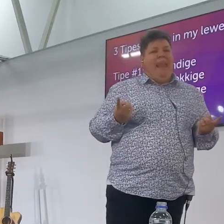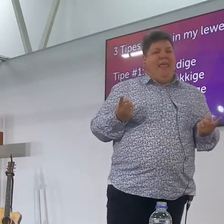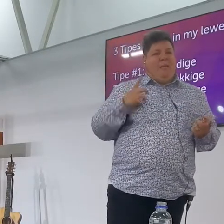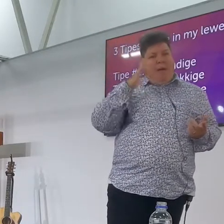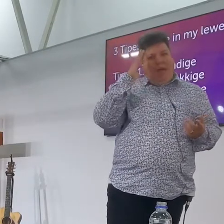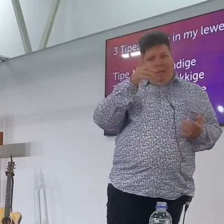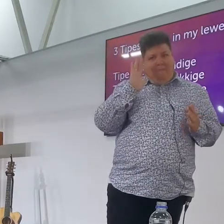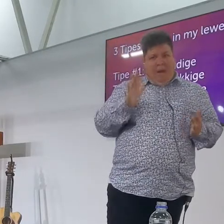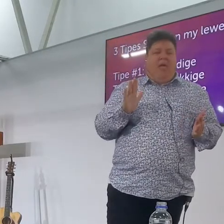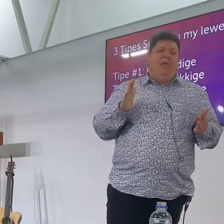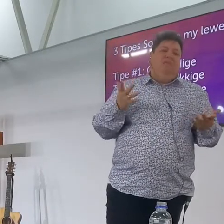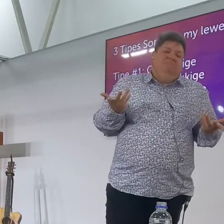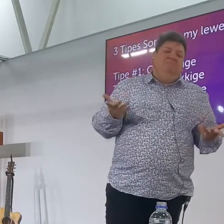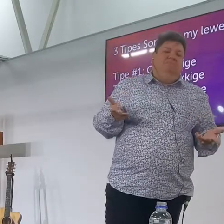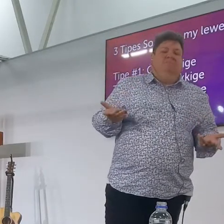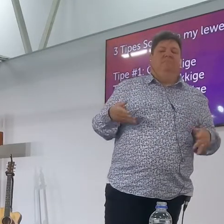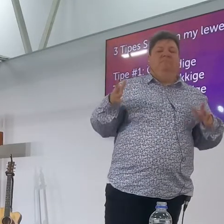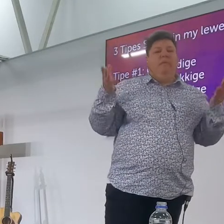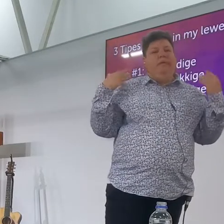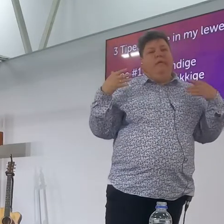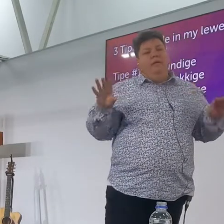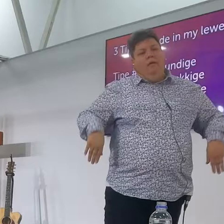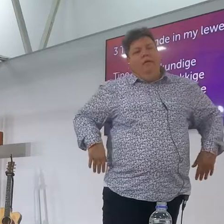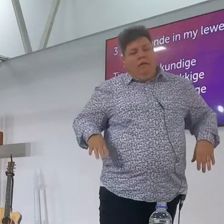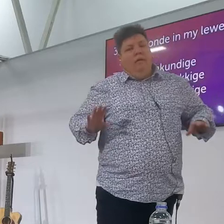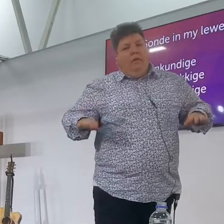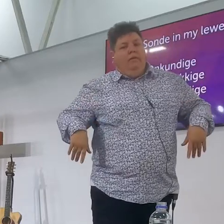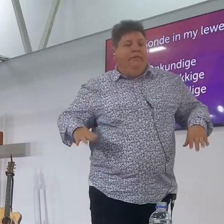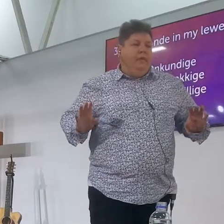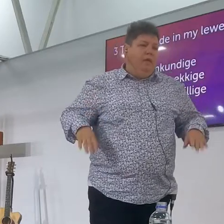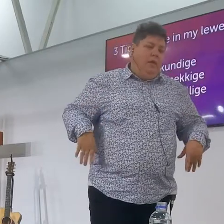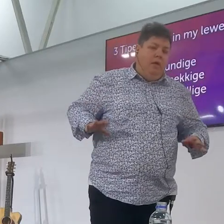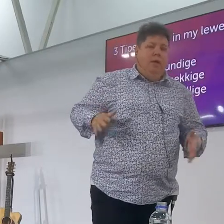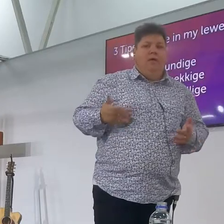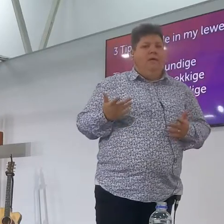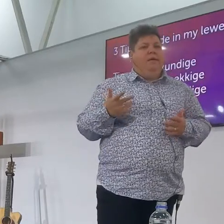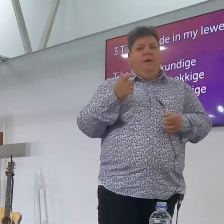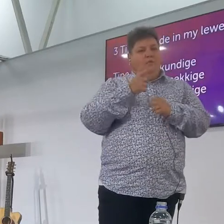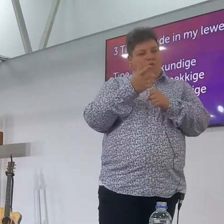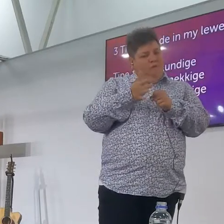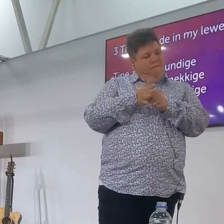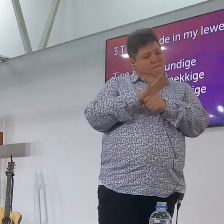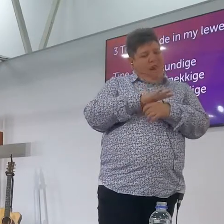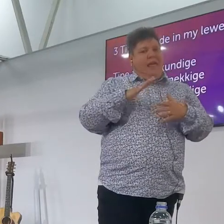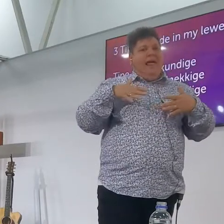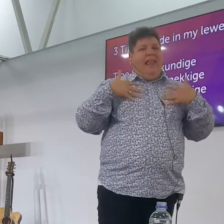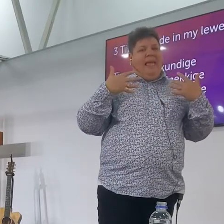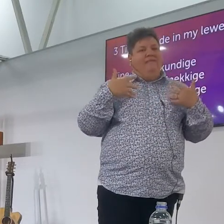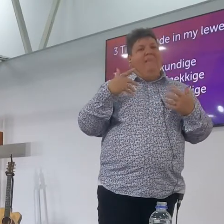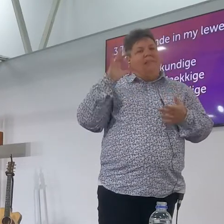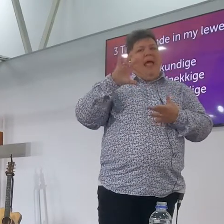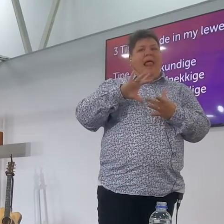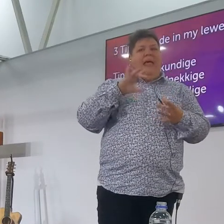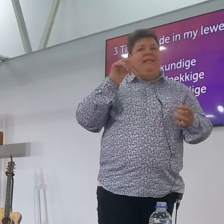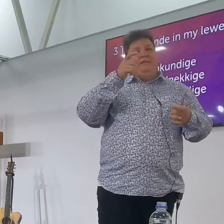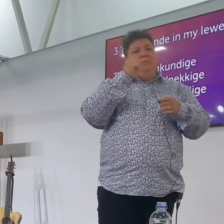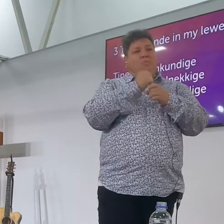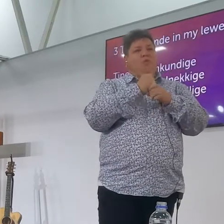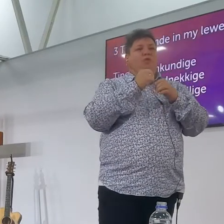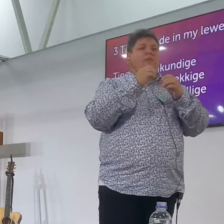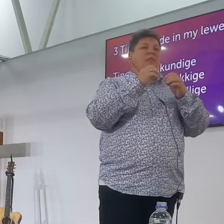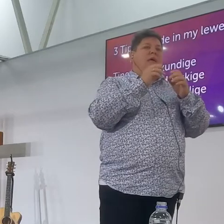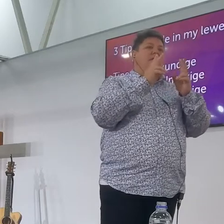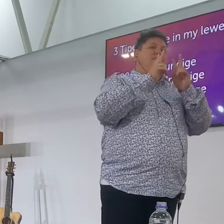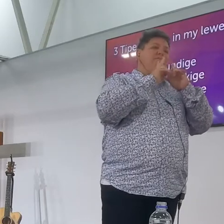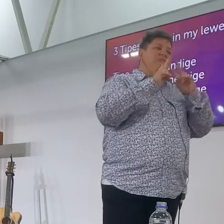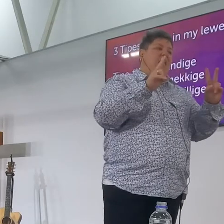bewus wees, want dit mag wees dat jy volgende sit en jy beleef nie vervulling met die Heilige Gees nie. Omdat jy vrede gemaak het met jou sonde. En ek en jy mag